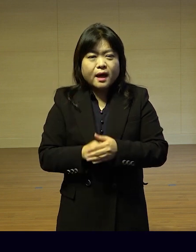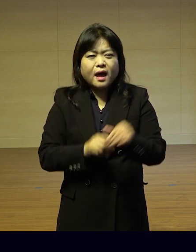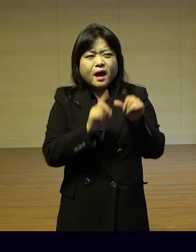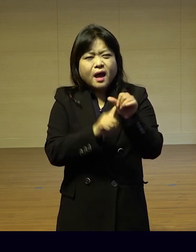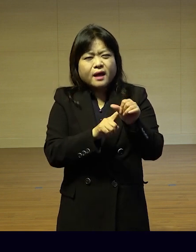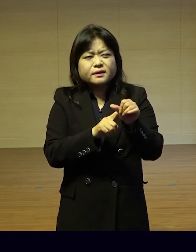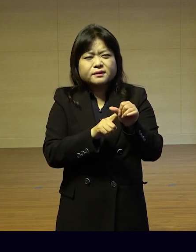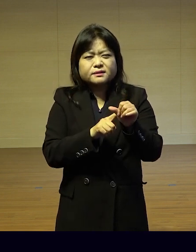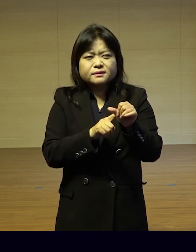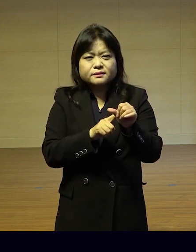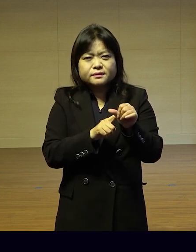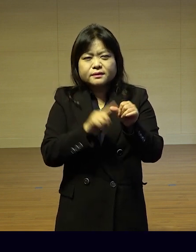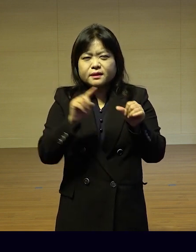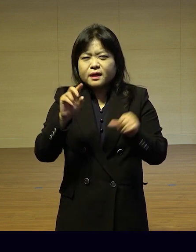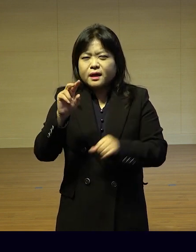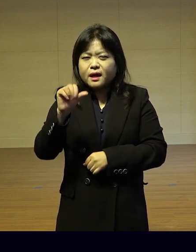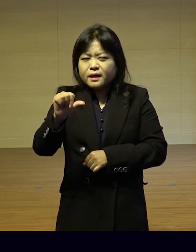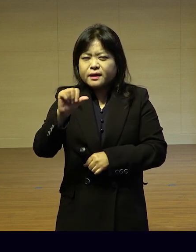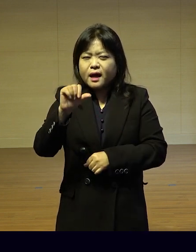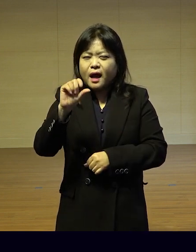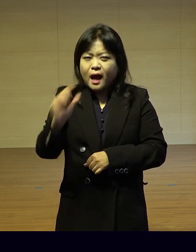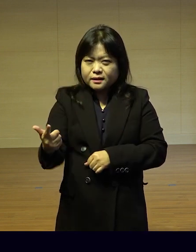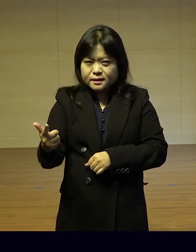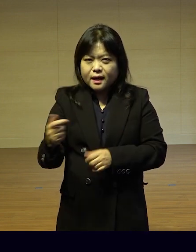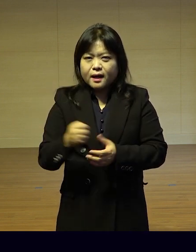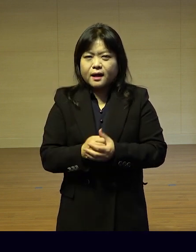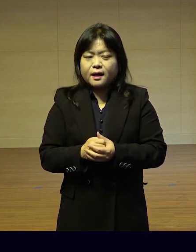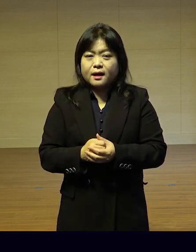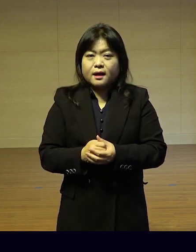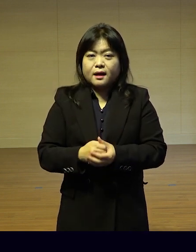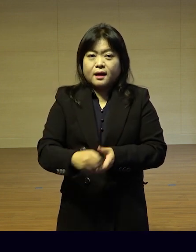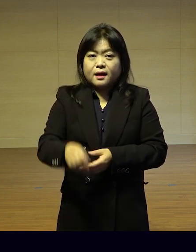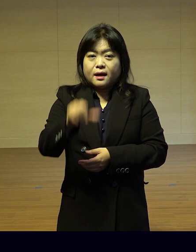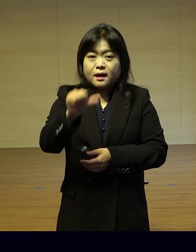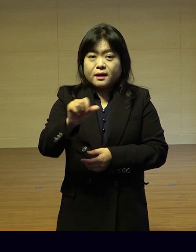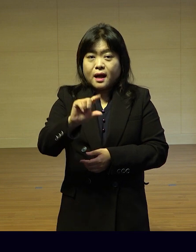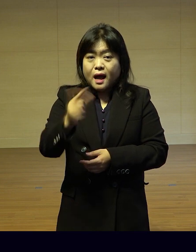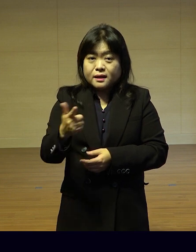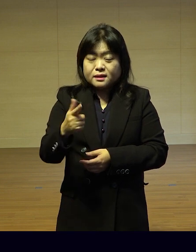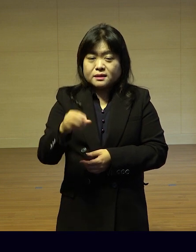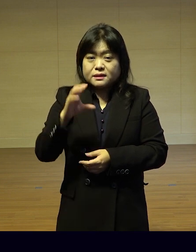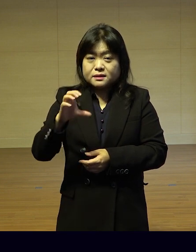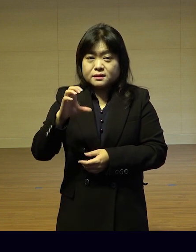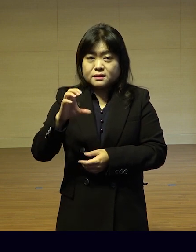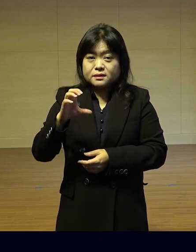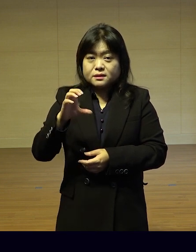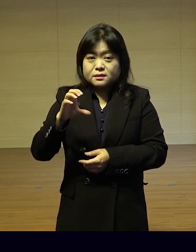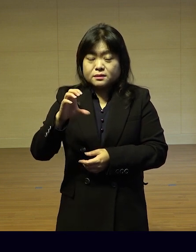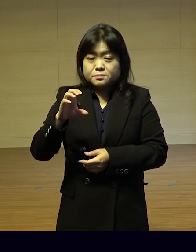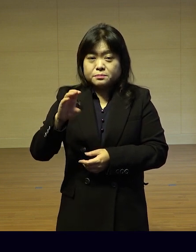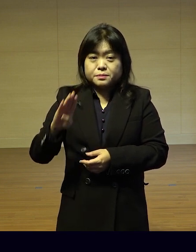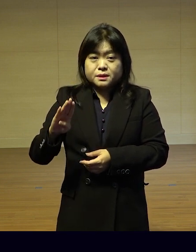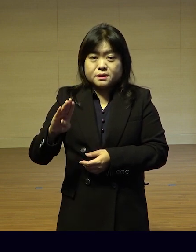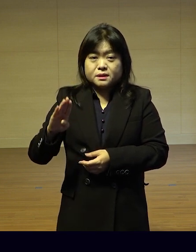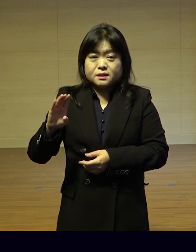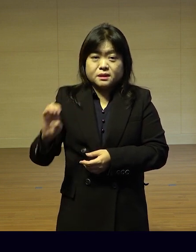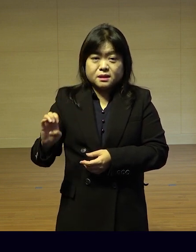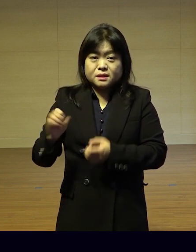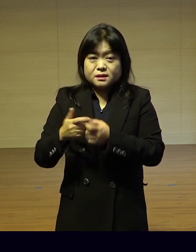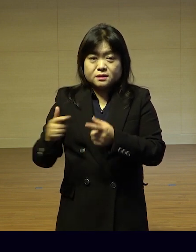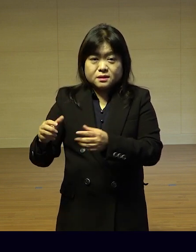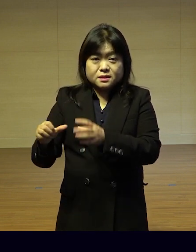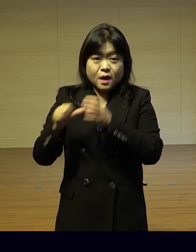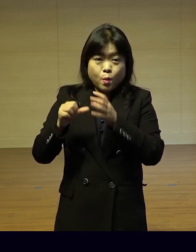A는 not A가 아니라 not A의 일부분들인 C, D, E 등을 사용하여 앞의